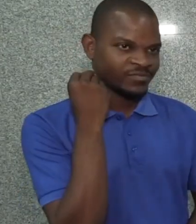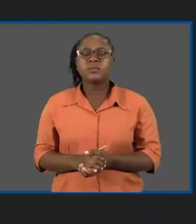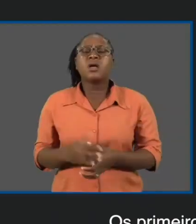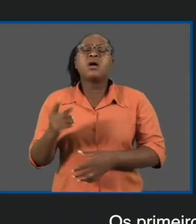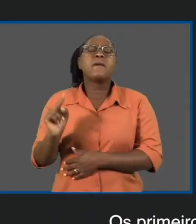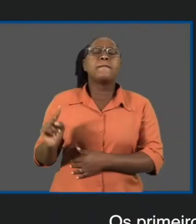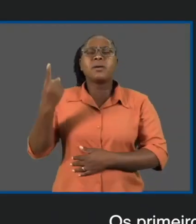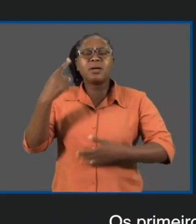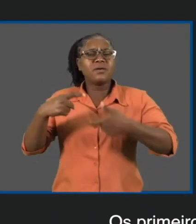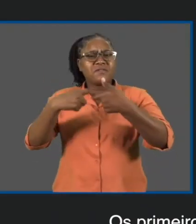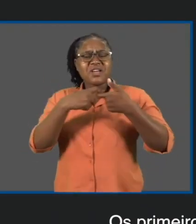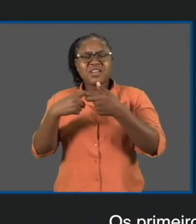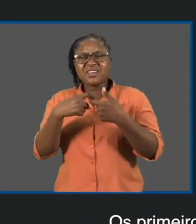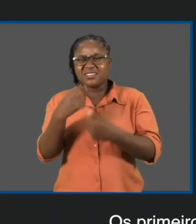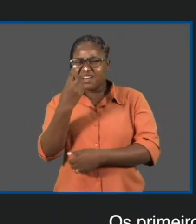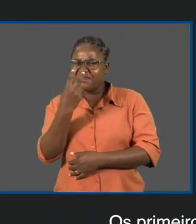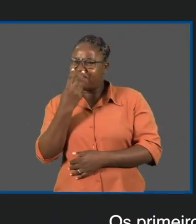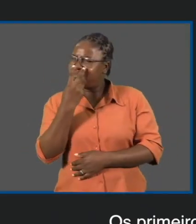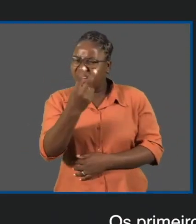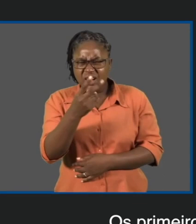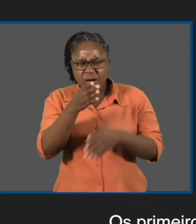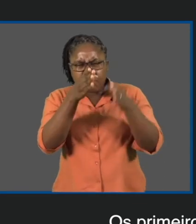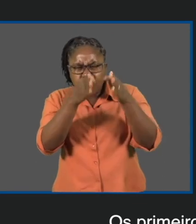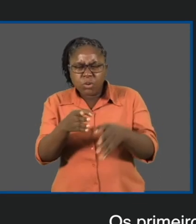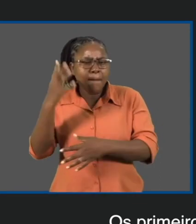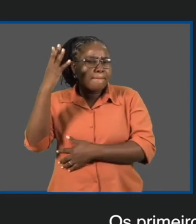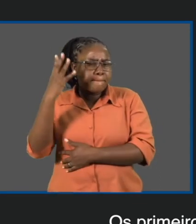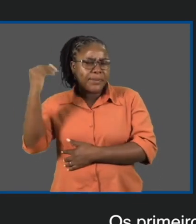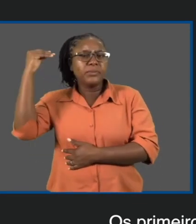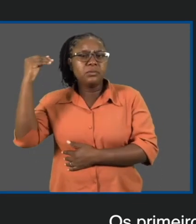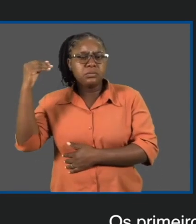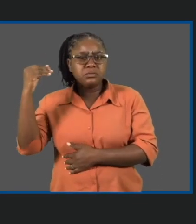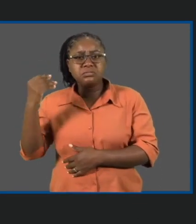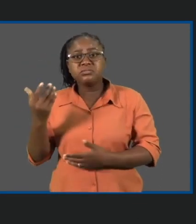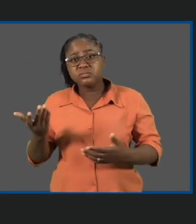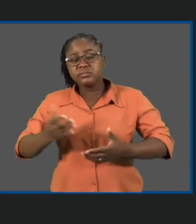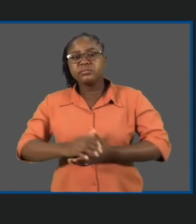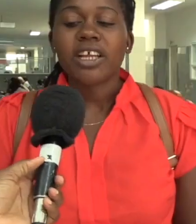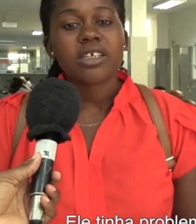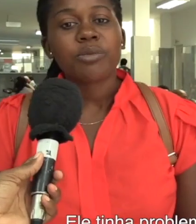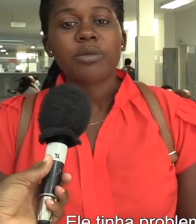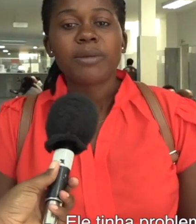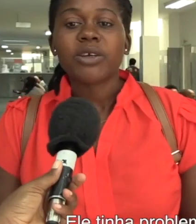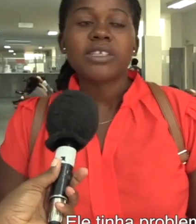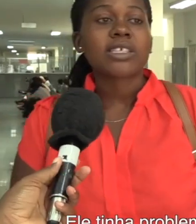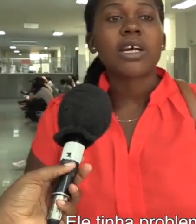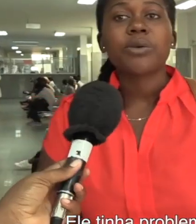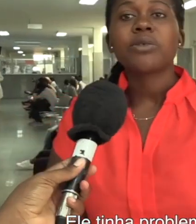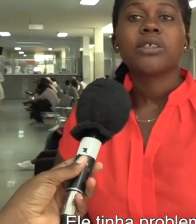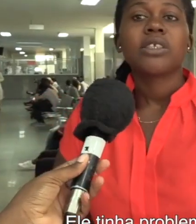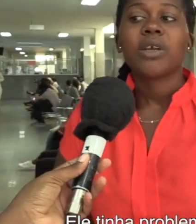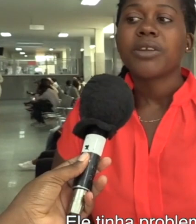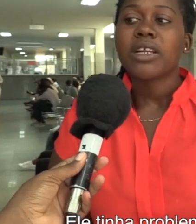Os primeiros sinais de perda auditiva podem ser verificados na família. tinha problema de